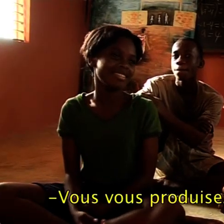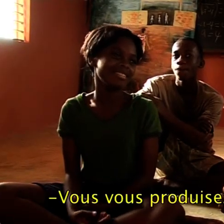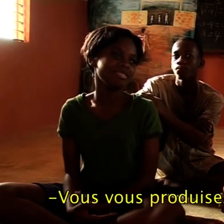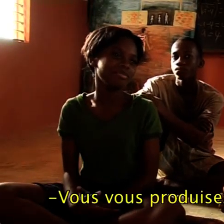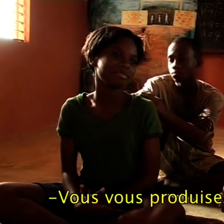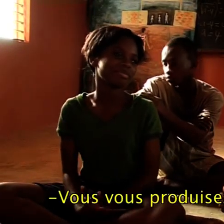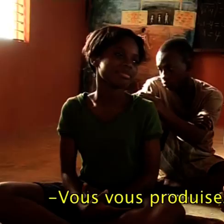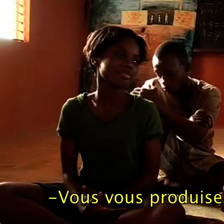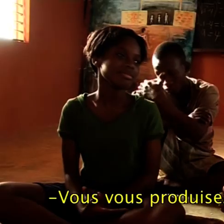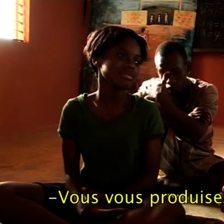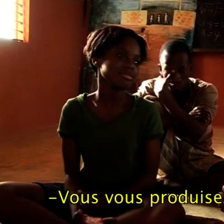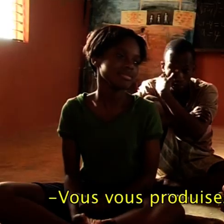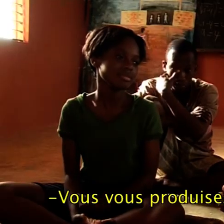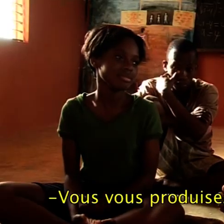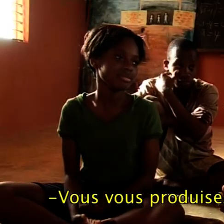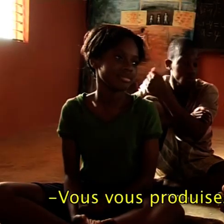Et vous vous produisez à l'étranger aussi?